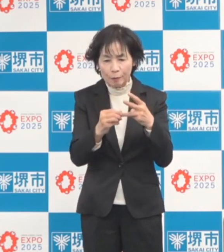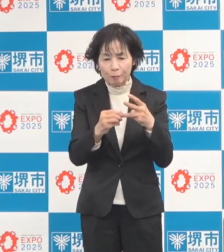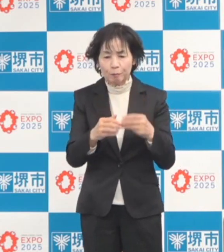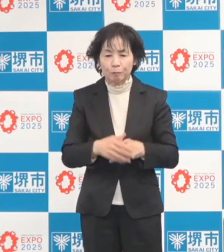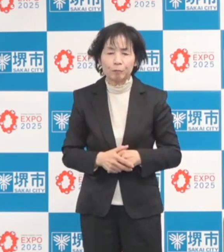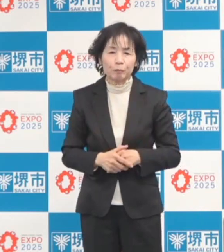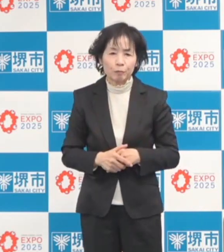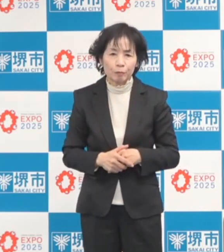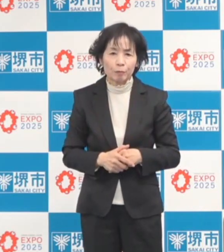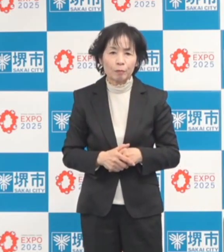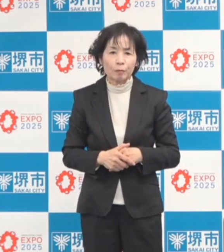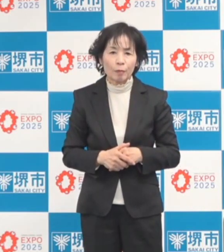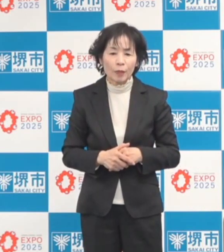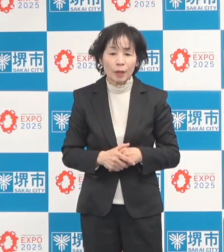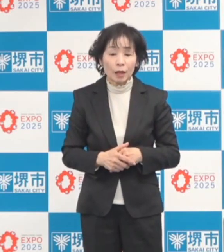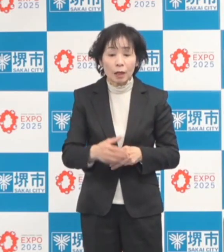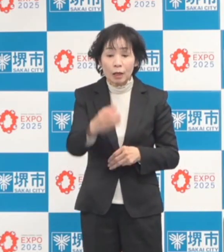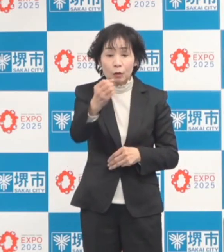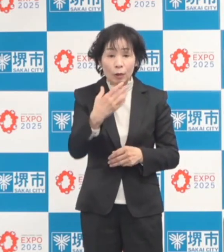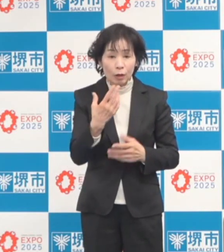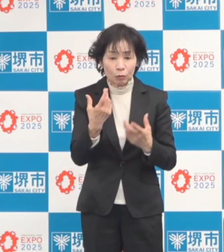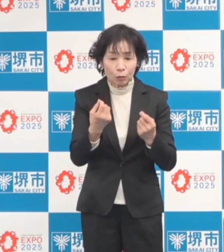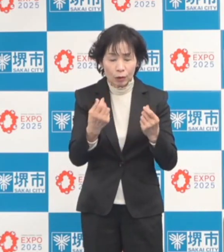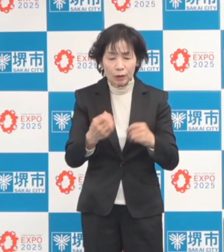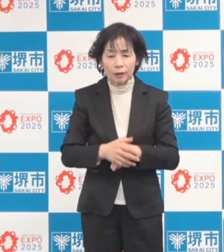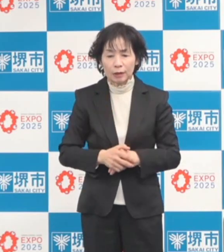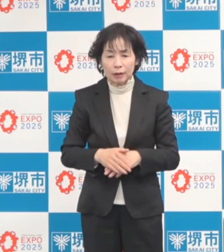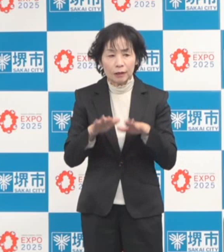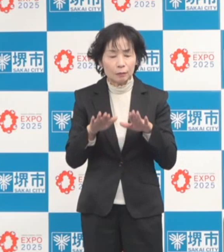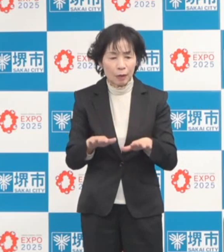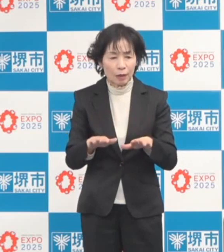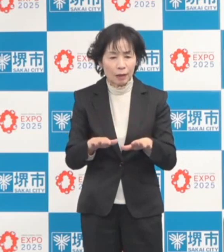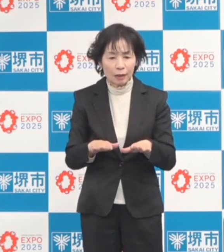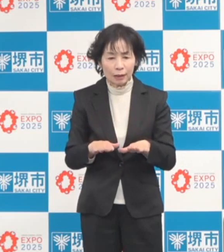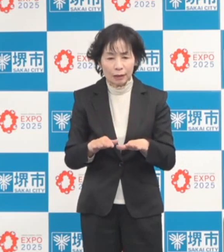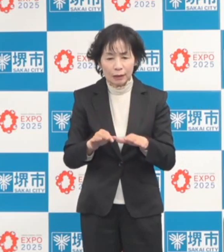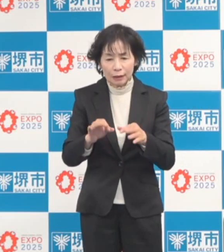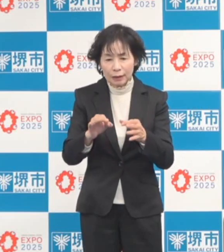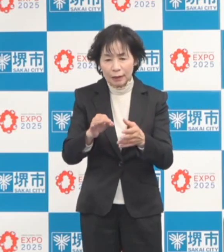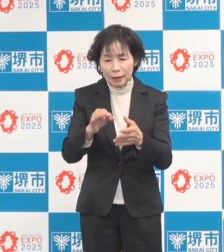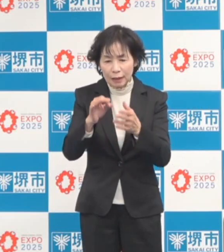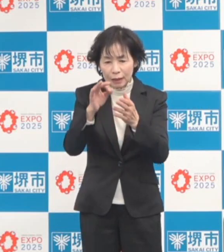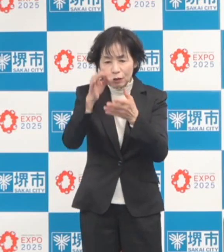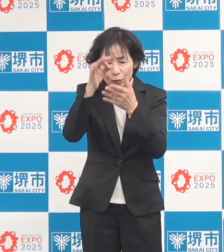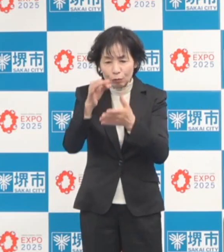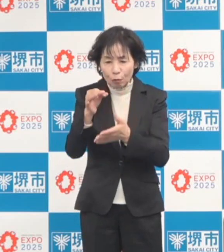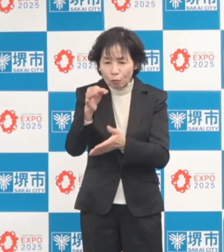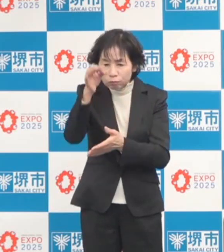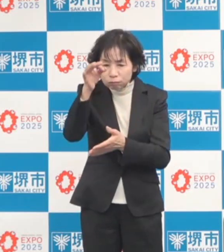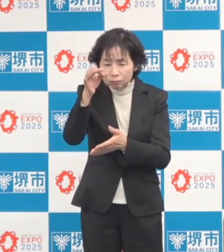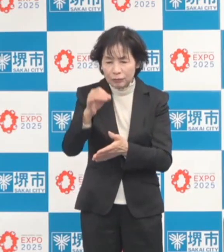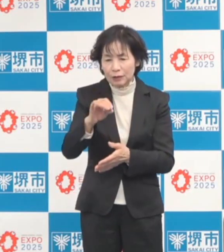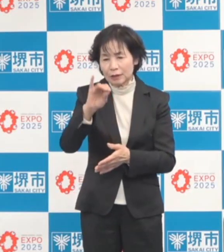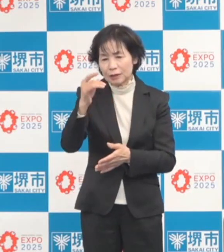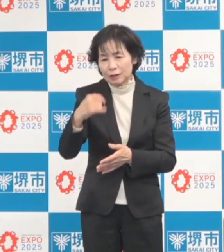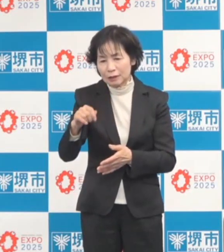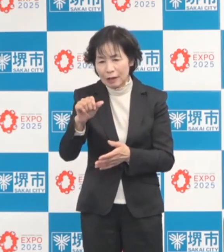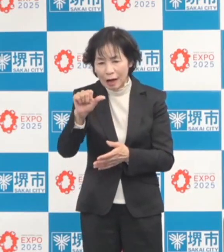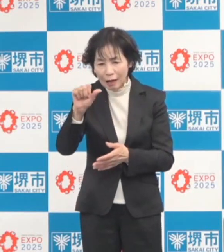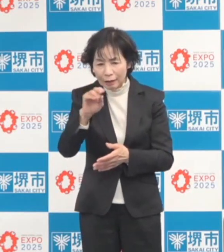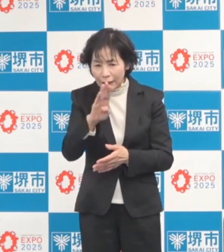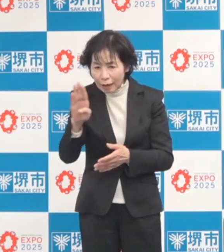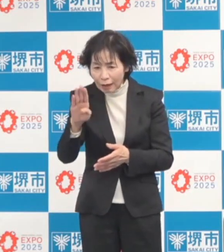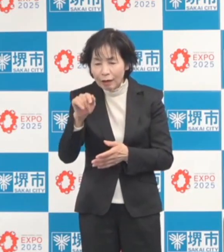。おっしゃる通り今賃上げ、堺市としても中小企業の賃上げを応援する